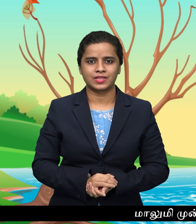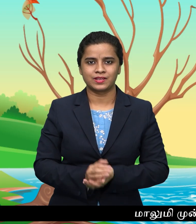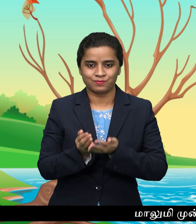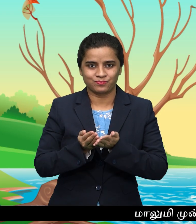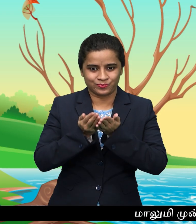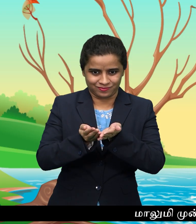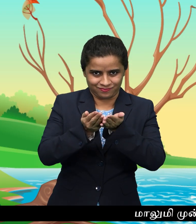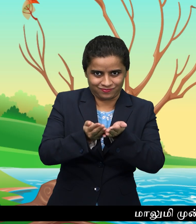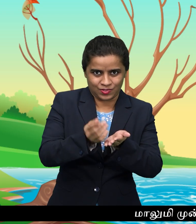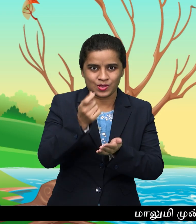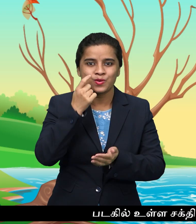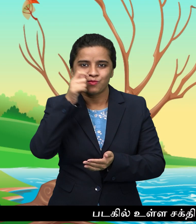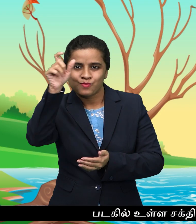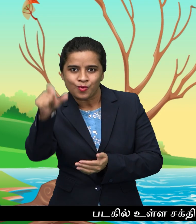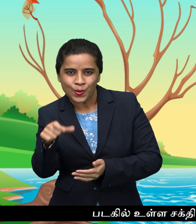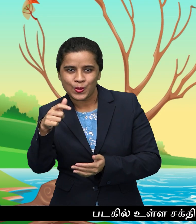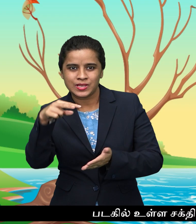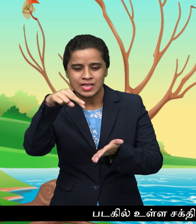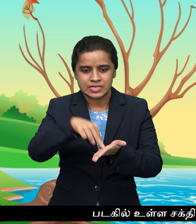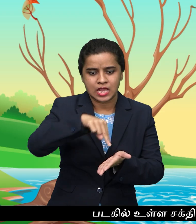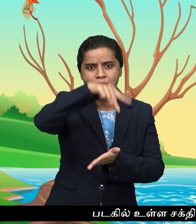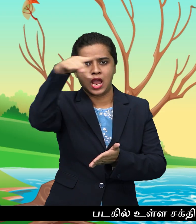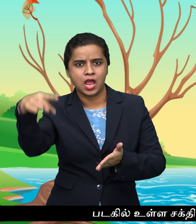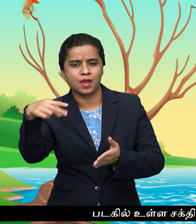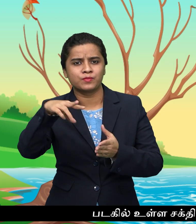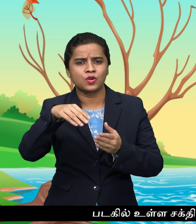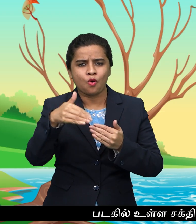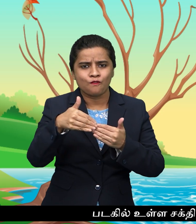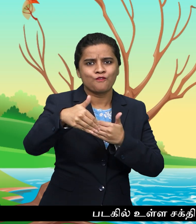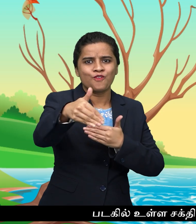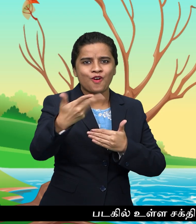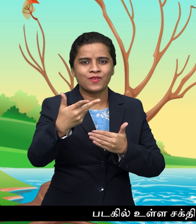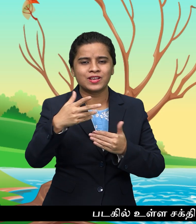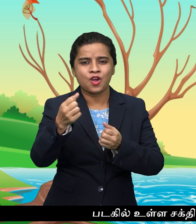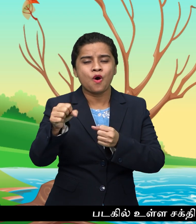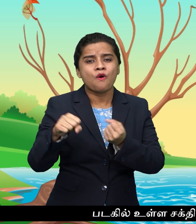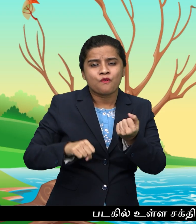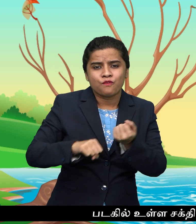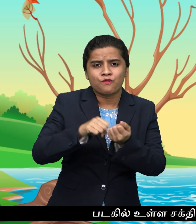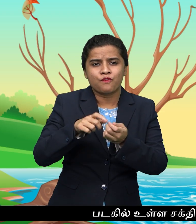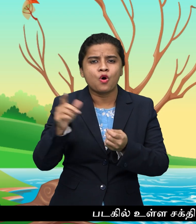மாலுமி முன்னோக்கி குதிக்கும் போது படகில் உள்ள சக்தி அதை பின்னோக்கி நகர்த்துகிறது.